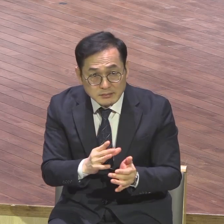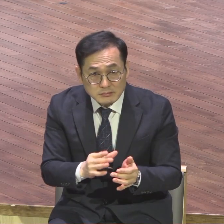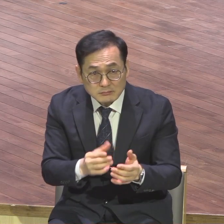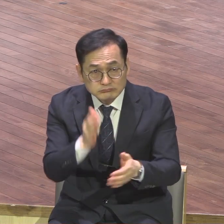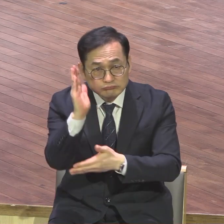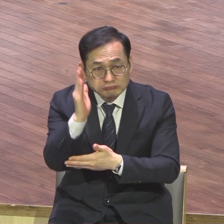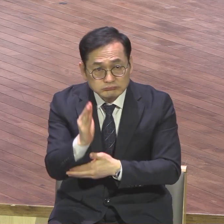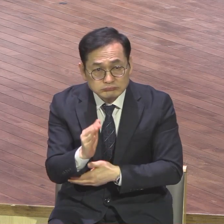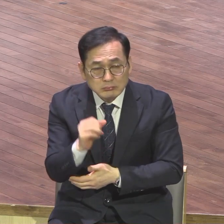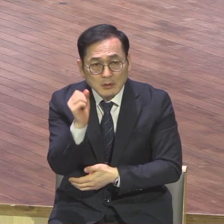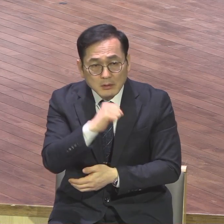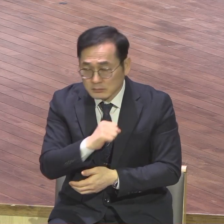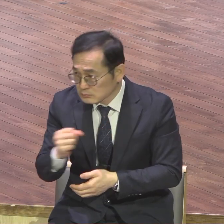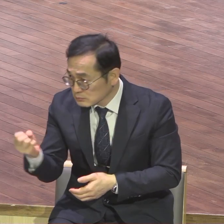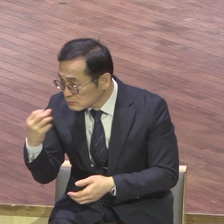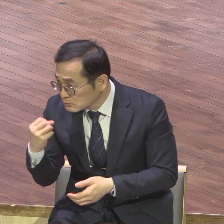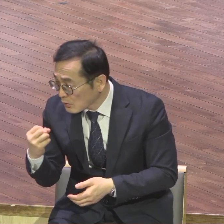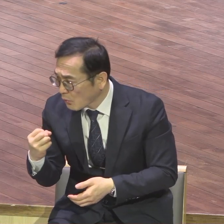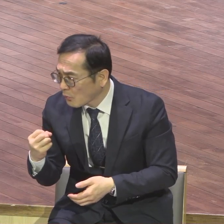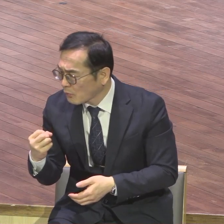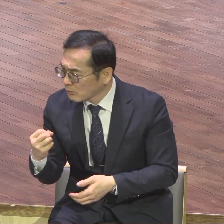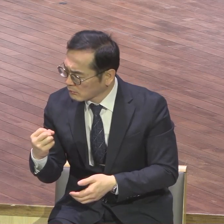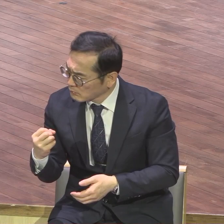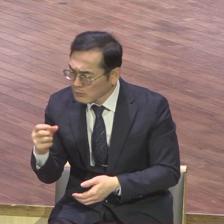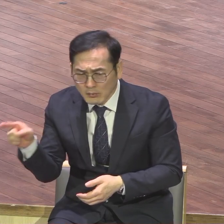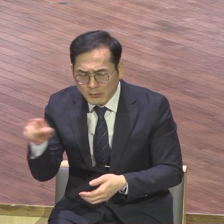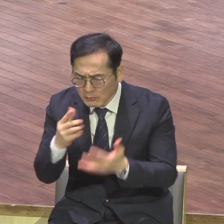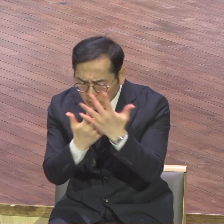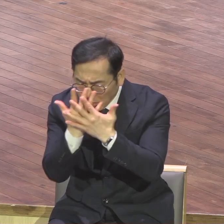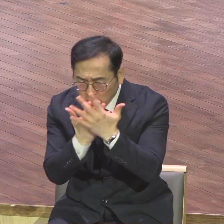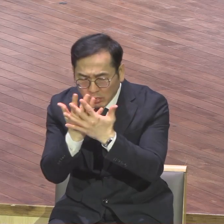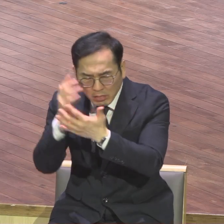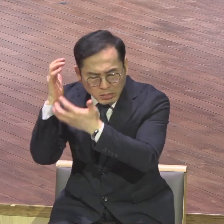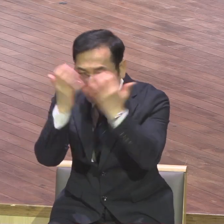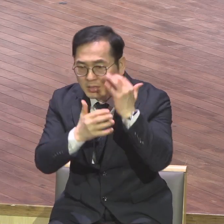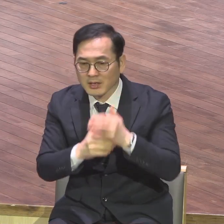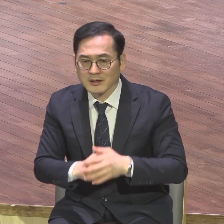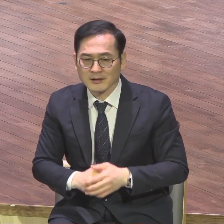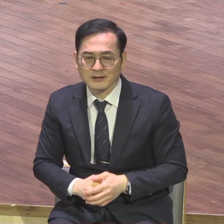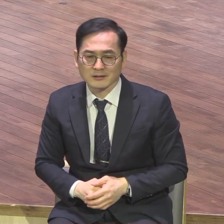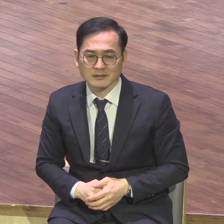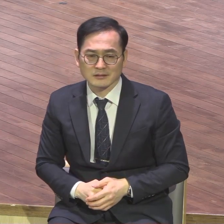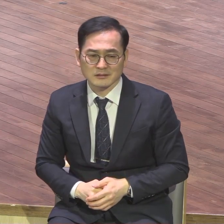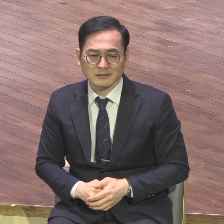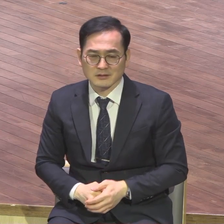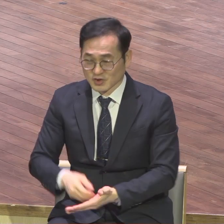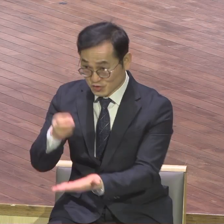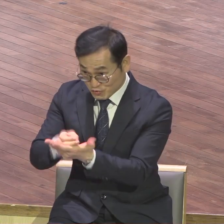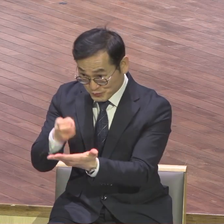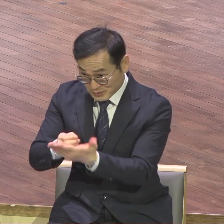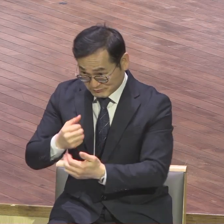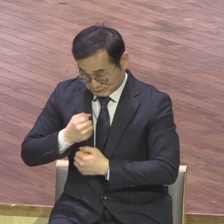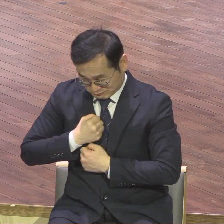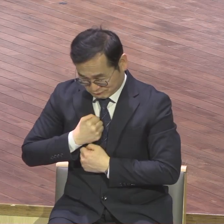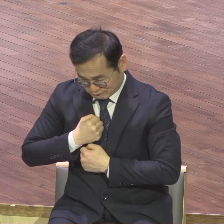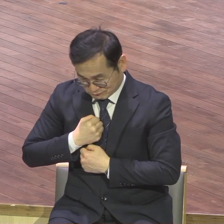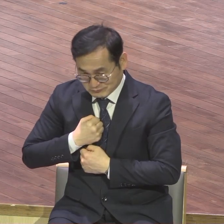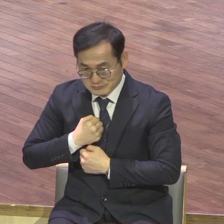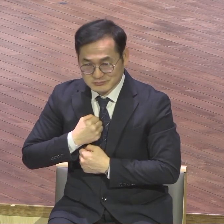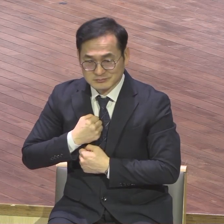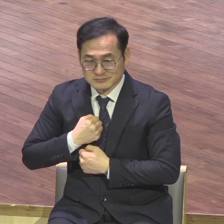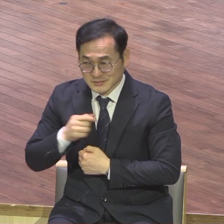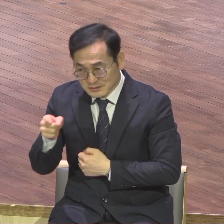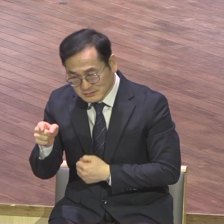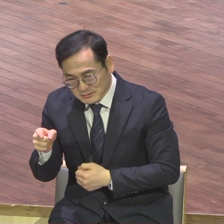이렇게 율법을 들으면 금방 더 끌리게 돼 있어요. 끌리게 돼 있다고. 믿으면